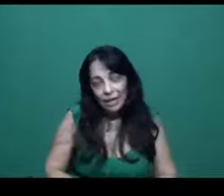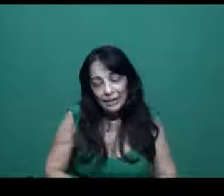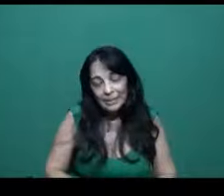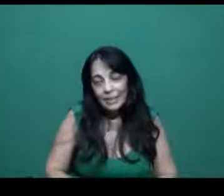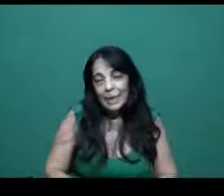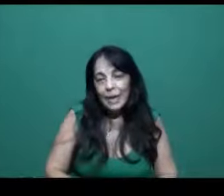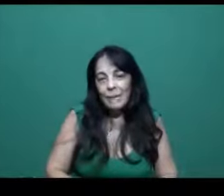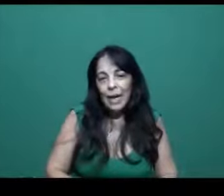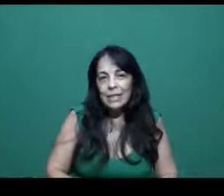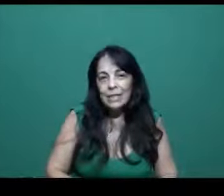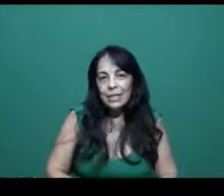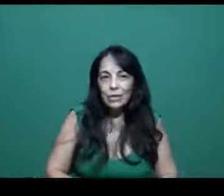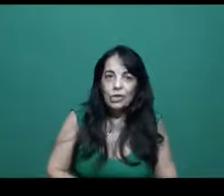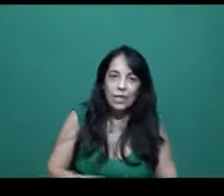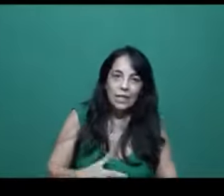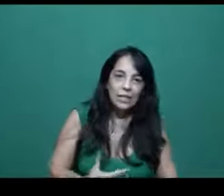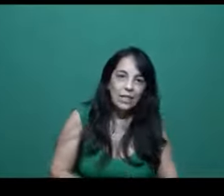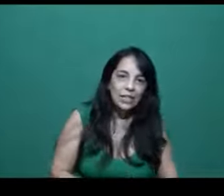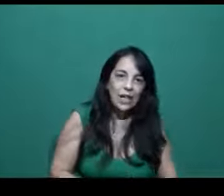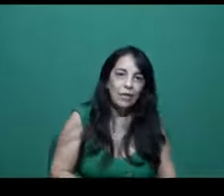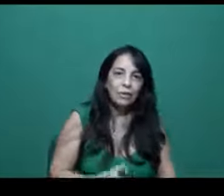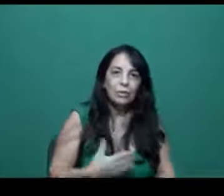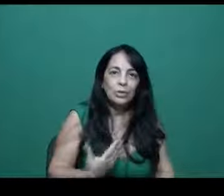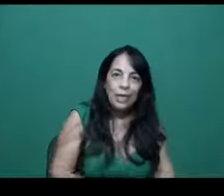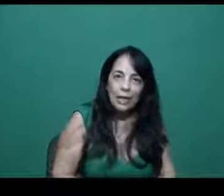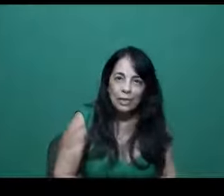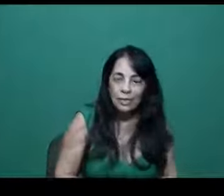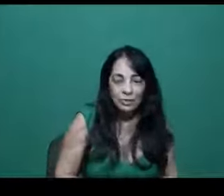agora, mas eu gostaria de deixar com muito carinho